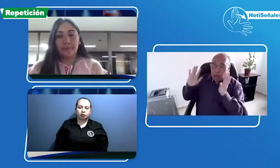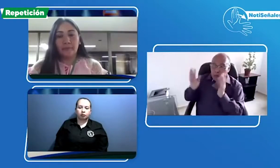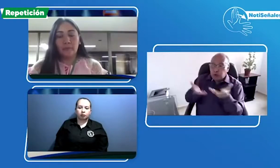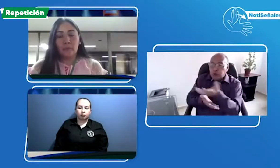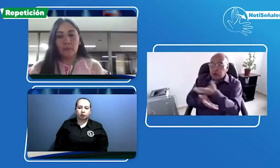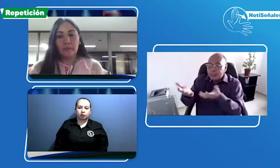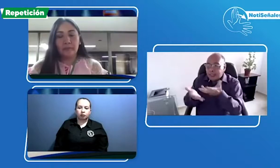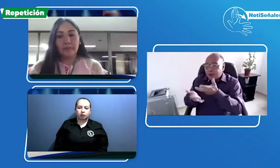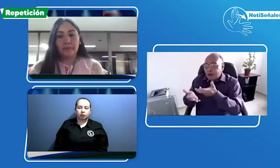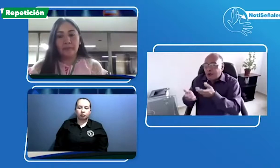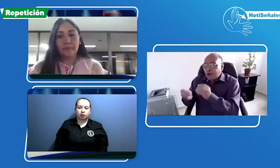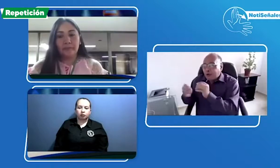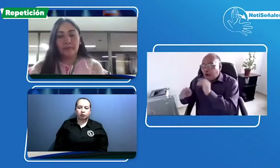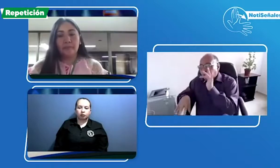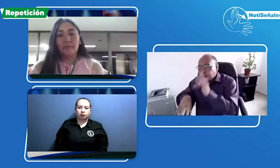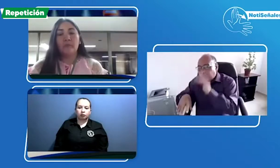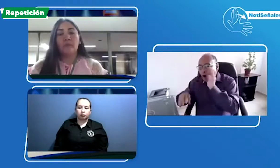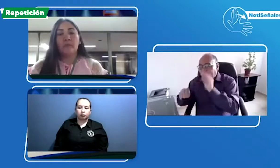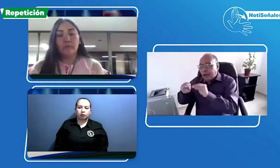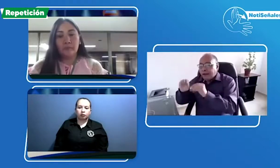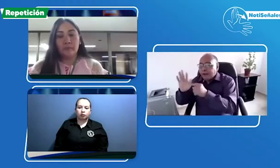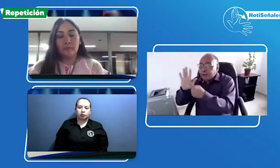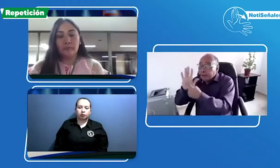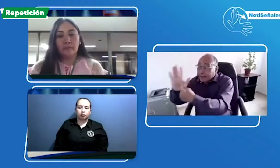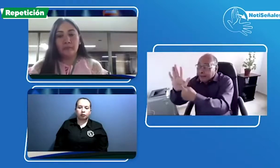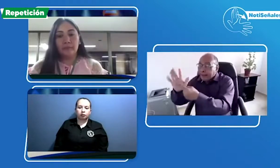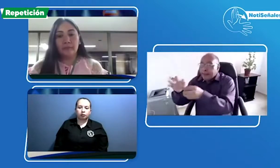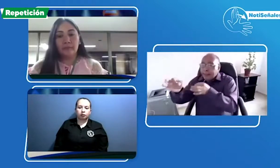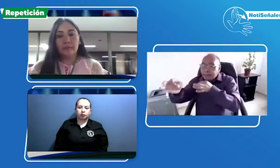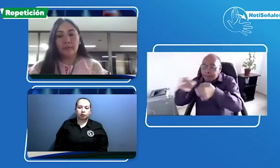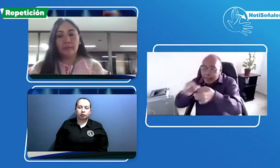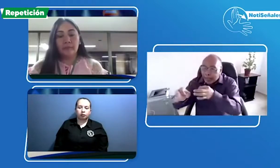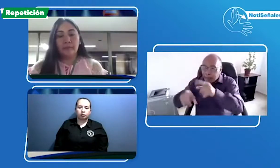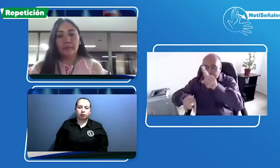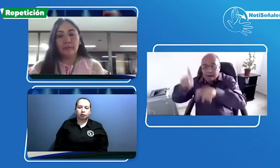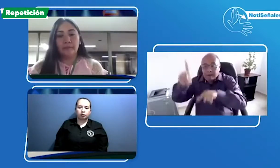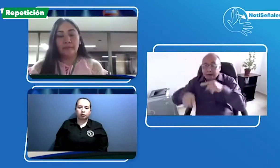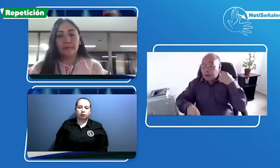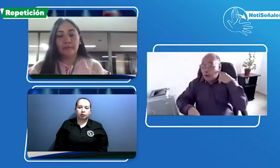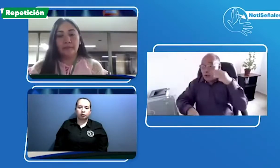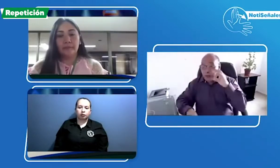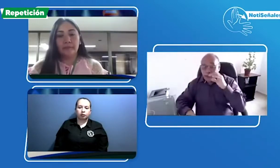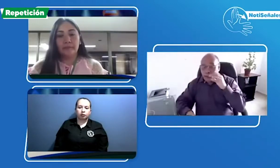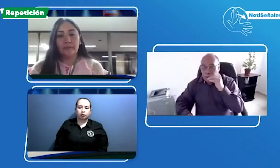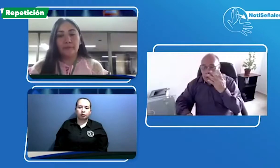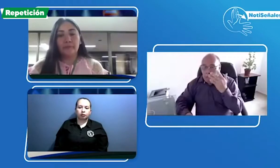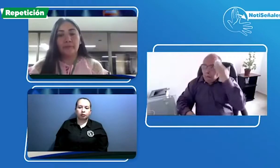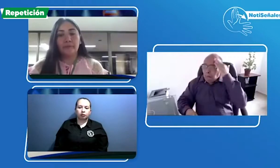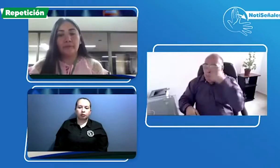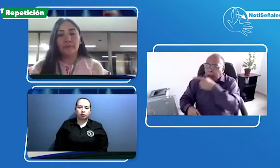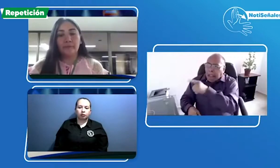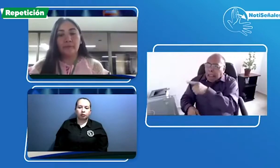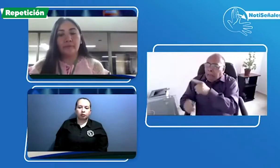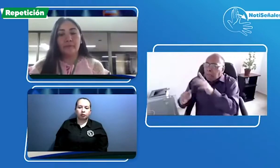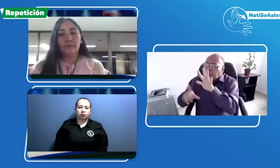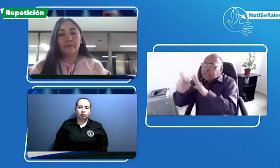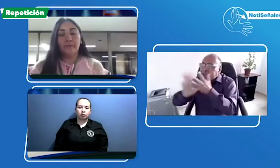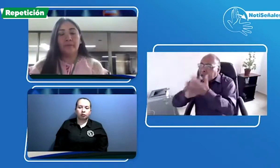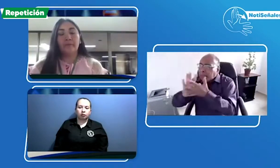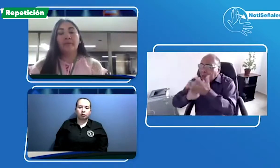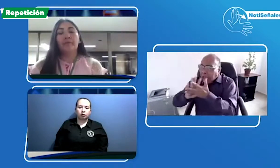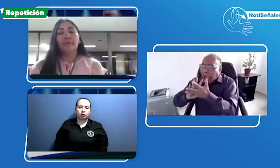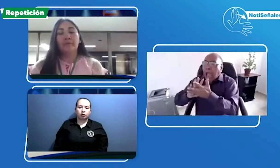pues con este punto de su contrato, a socializar los videos, simplemente los muestra y no hace nada más. O si por ejemplo